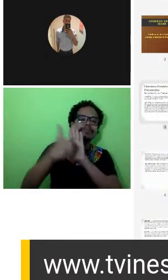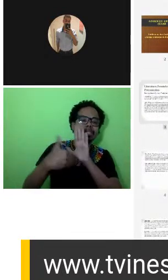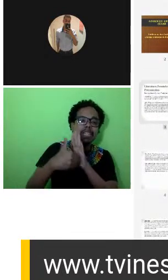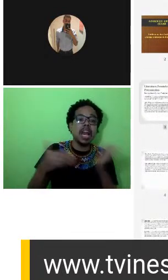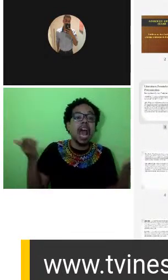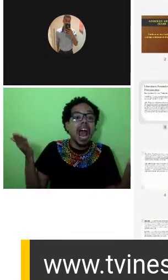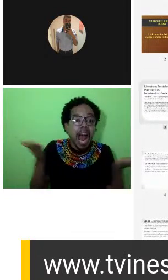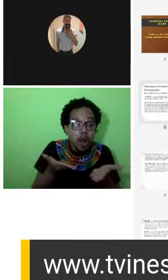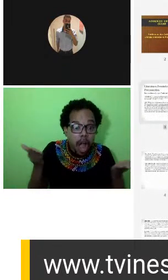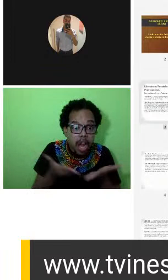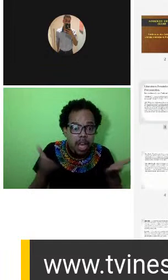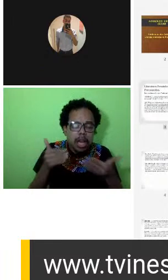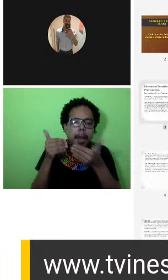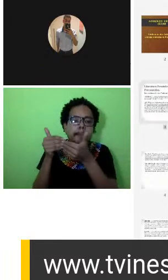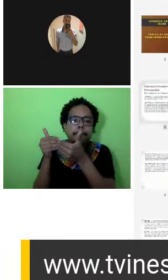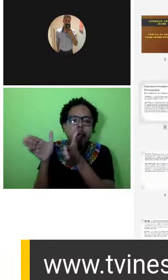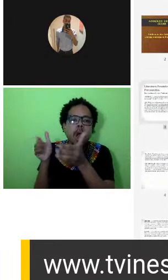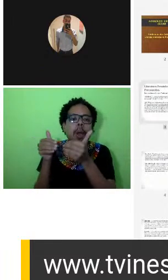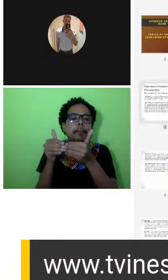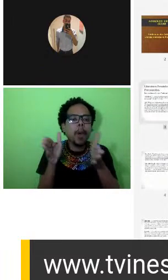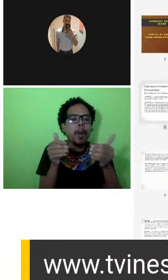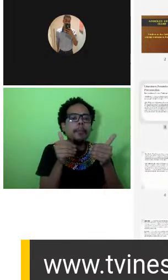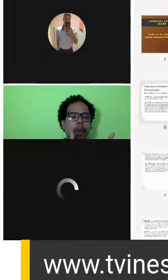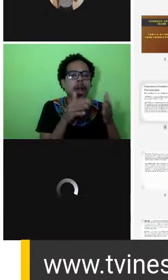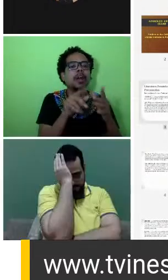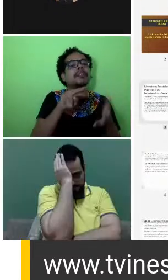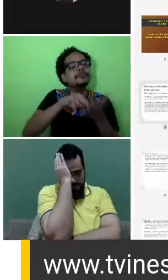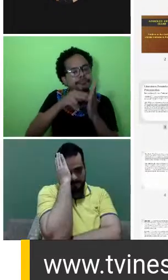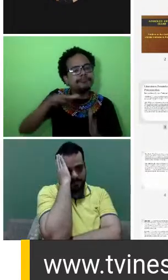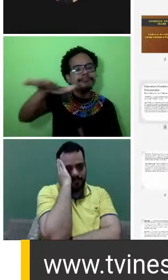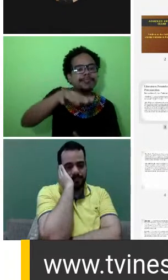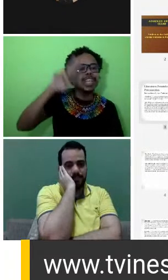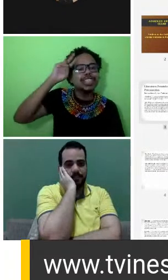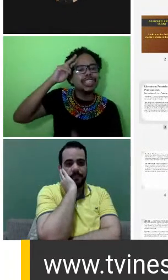há uma hora